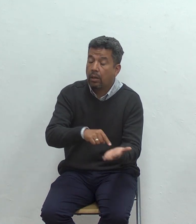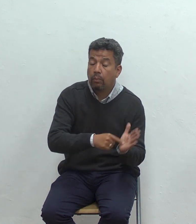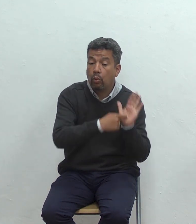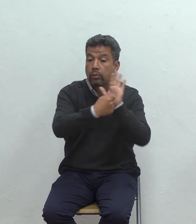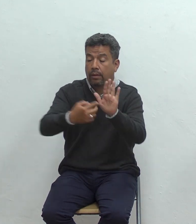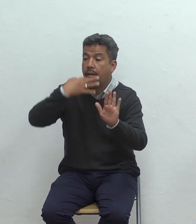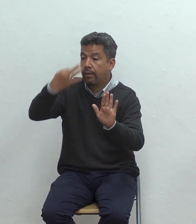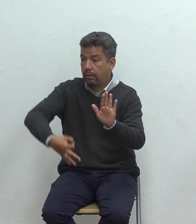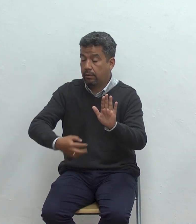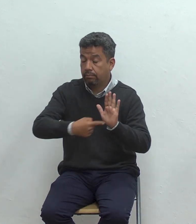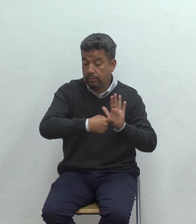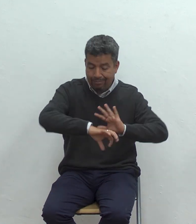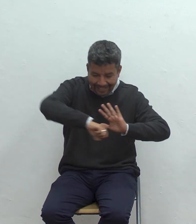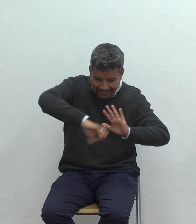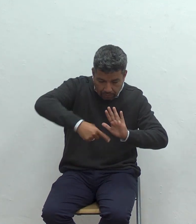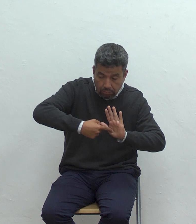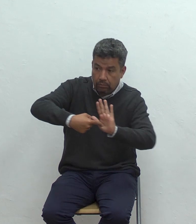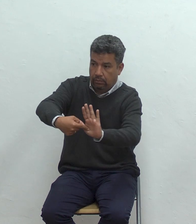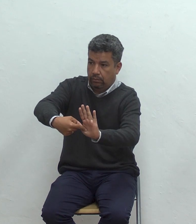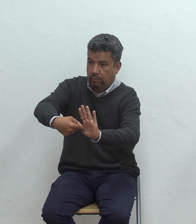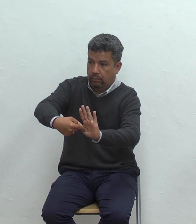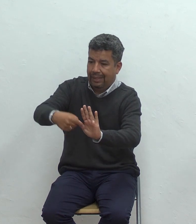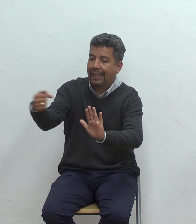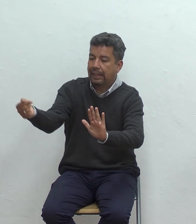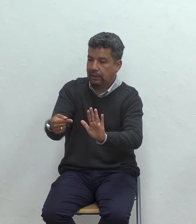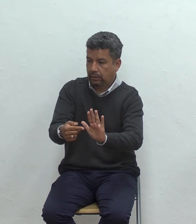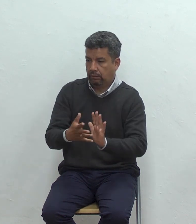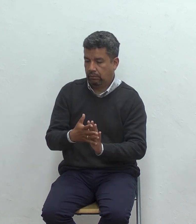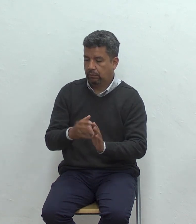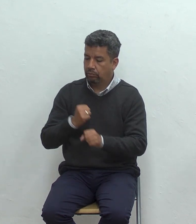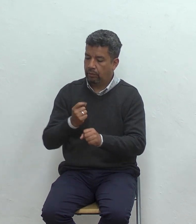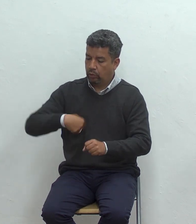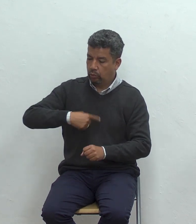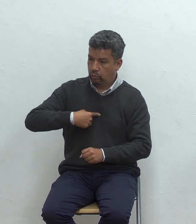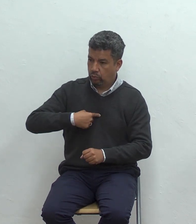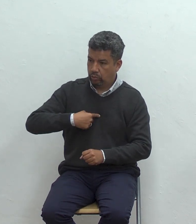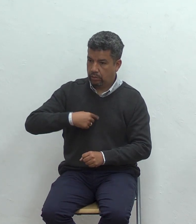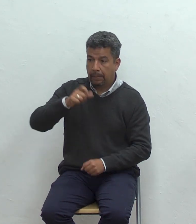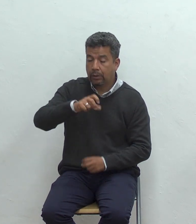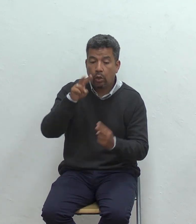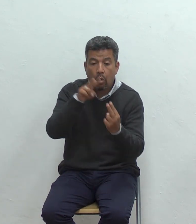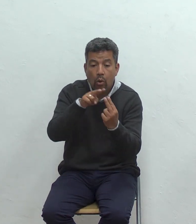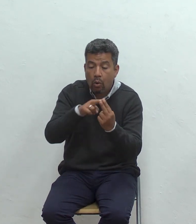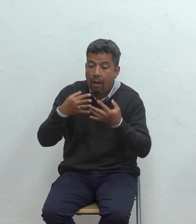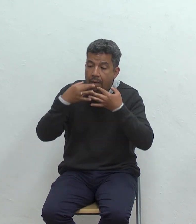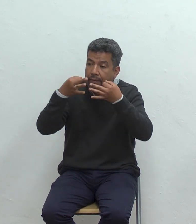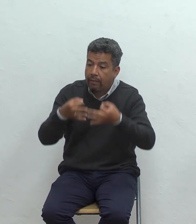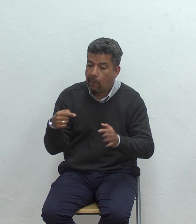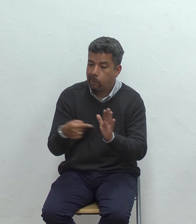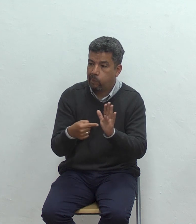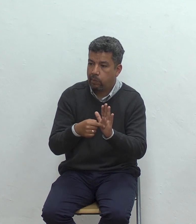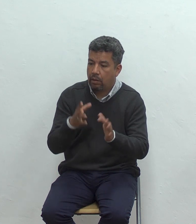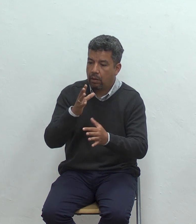verdad, revelar la verdad. Y esa es la labor nuestra, que la gente conozca la verdad